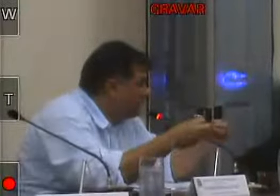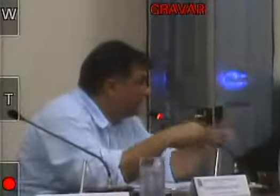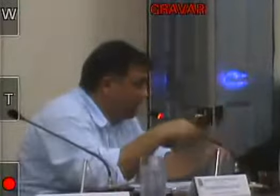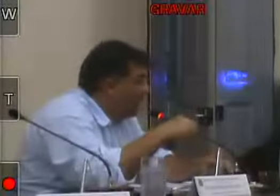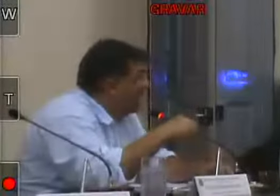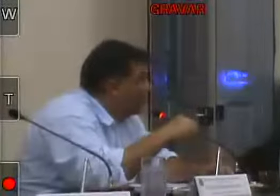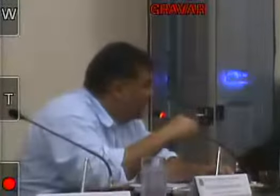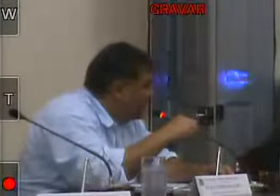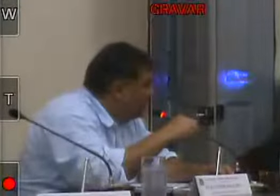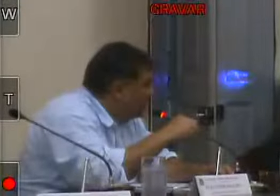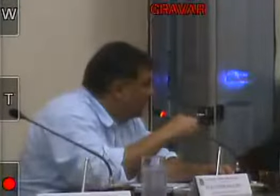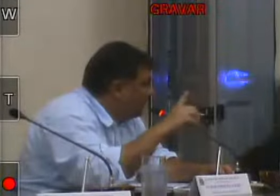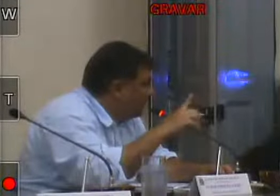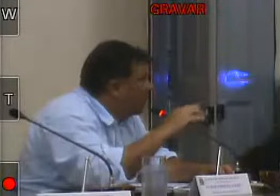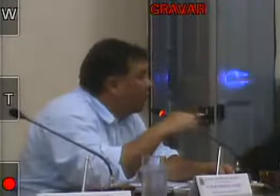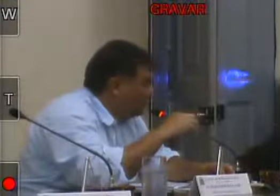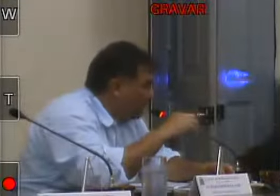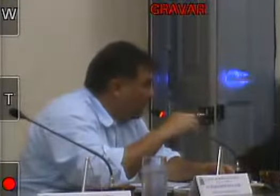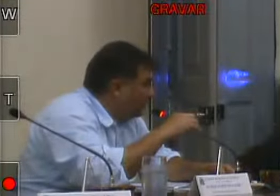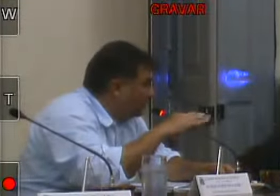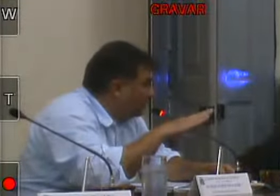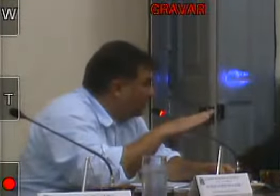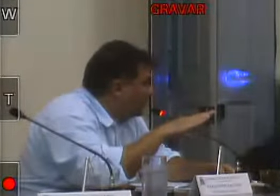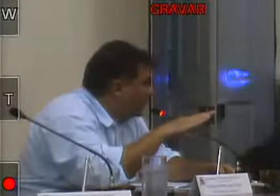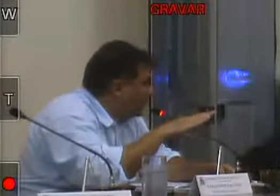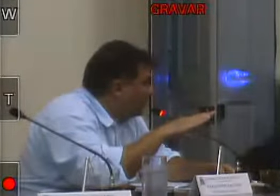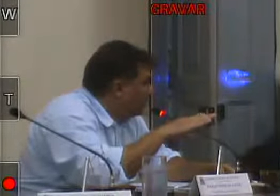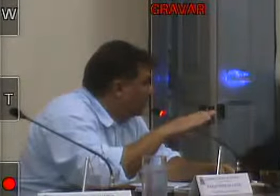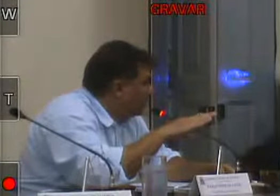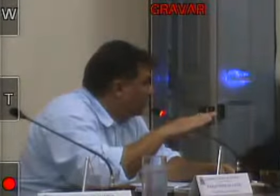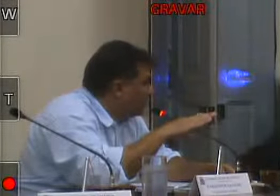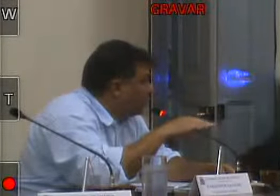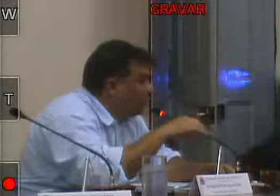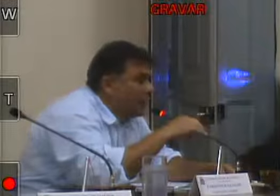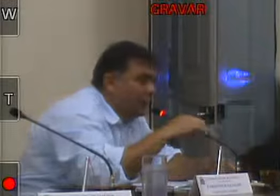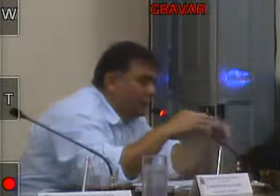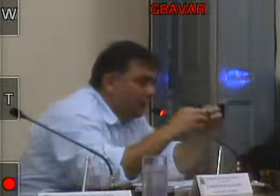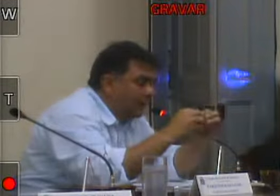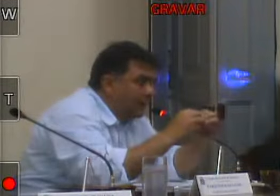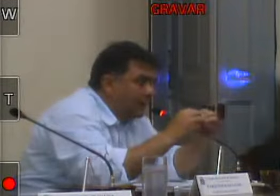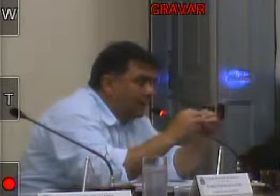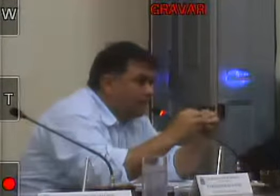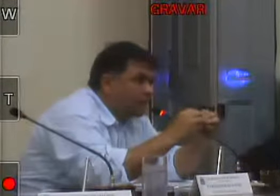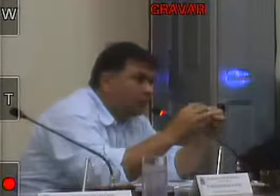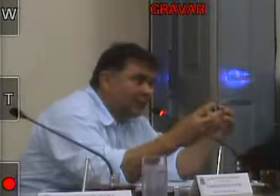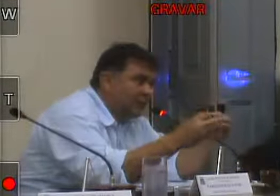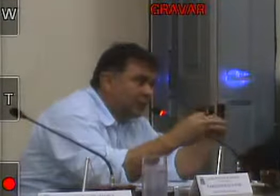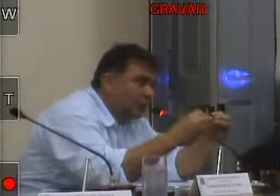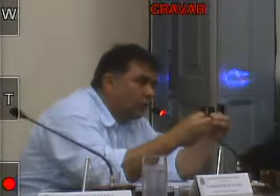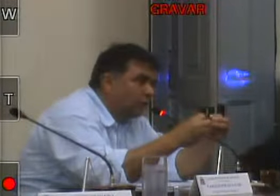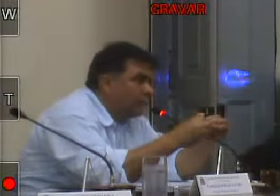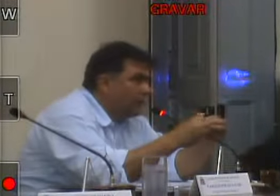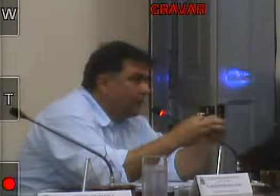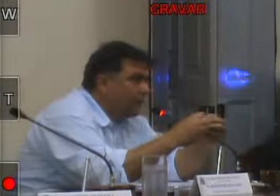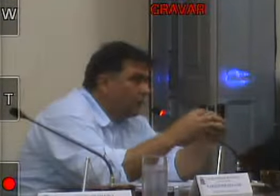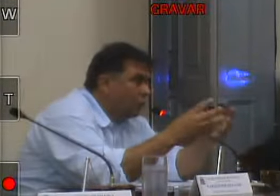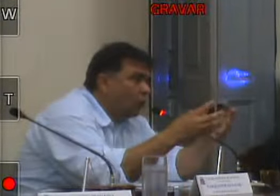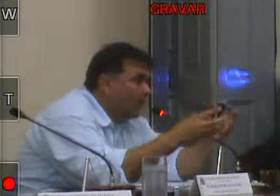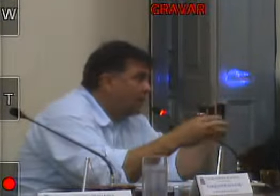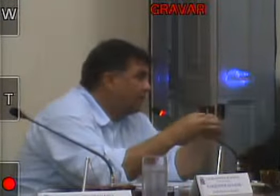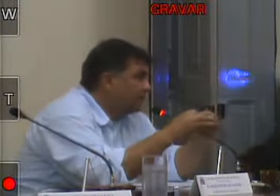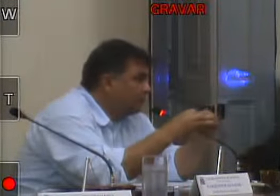entenderam. Aqui, presidente, muito obrigado. Posso terminar? Pois não. Então, quanto a essa questão,